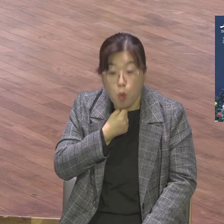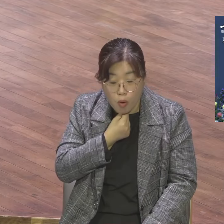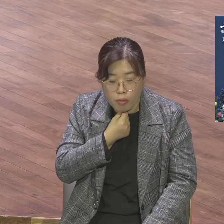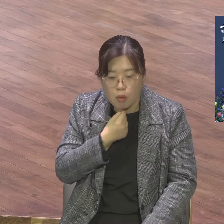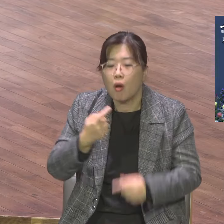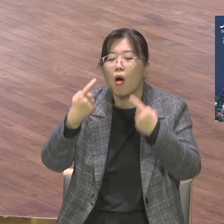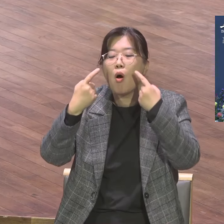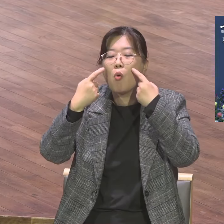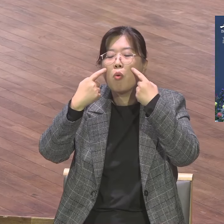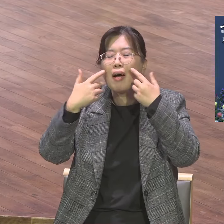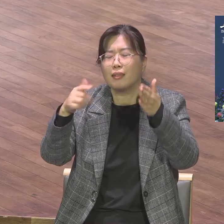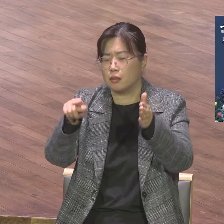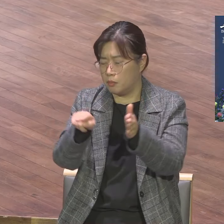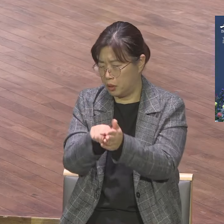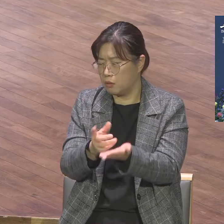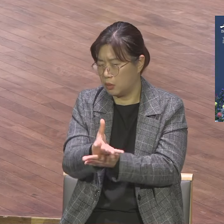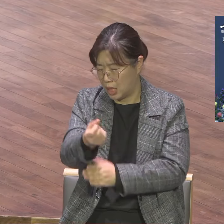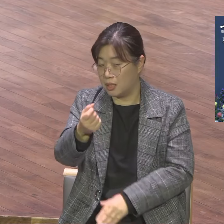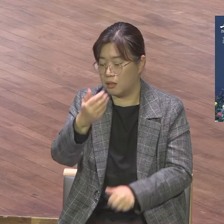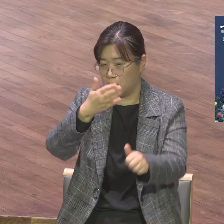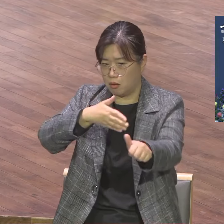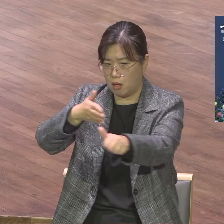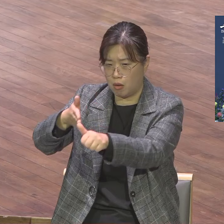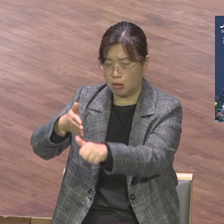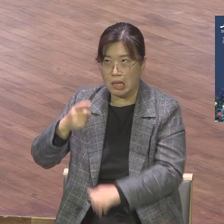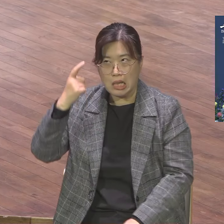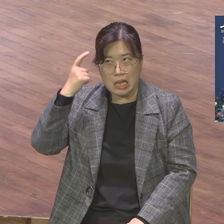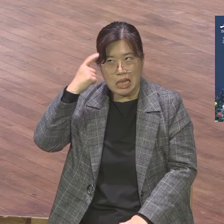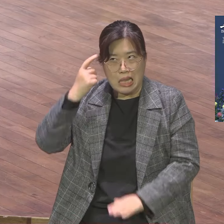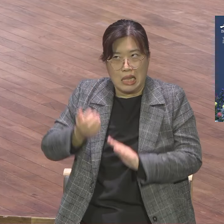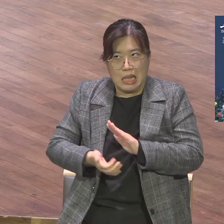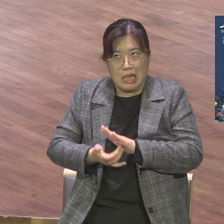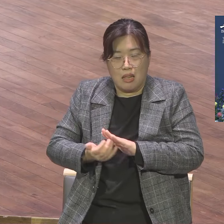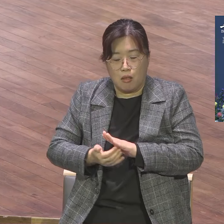복잡합니까? 응? 뭐 그리 생각이 많아요? 쓸데없는 생각.